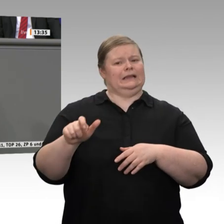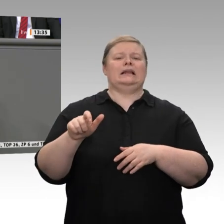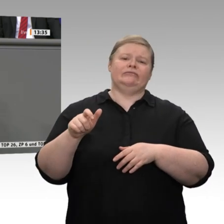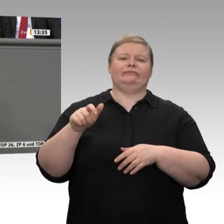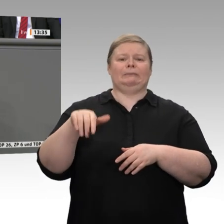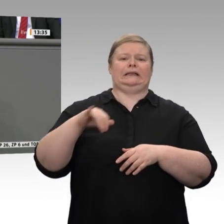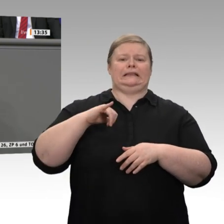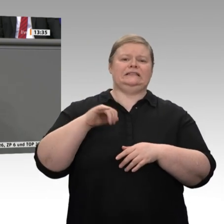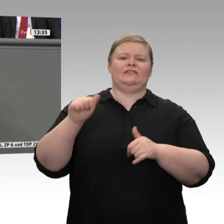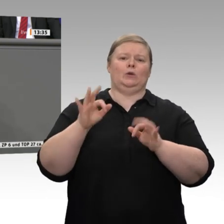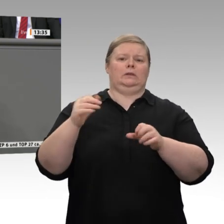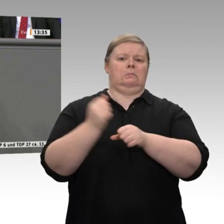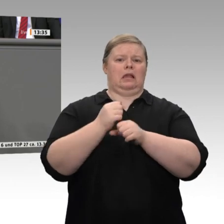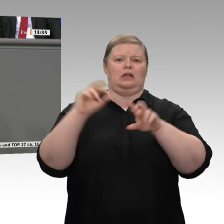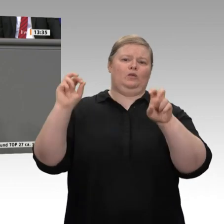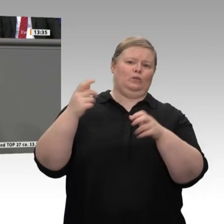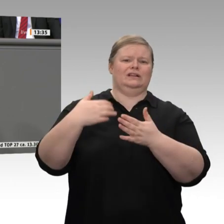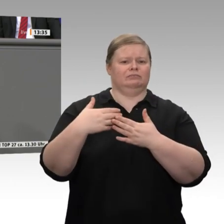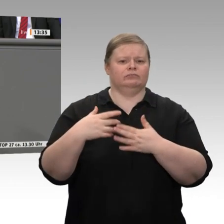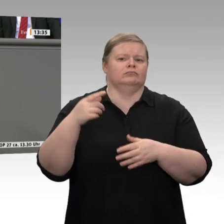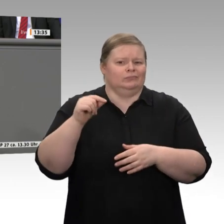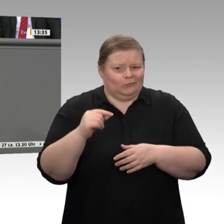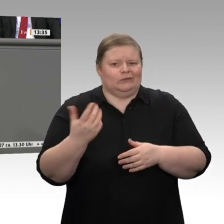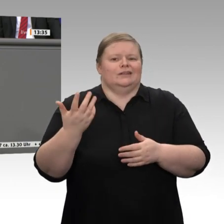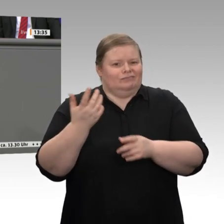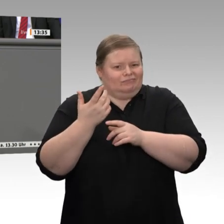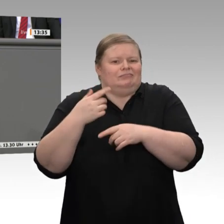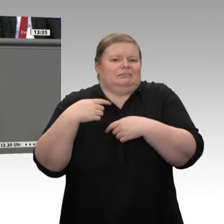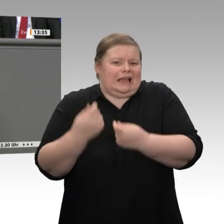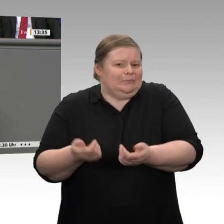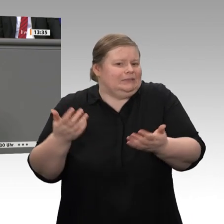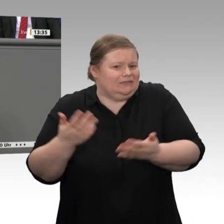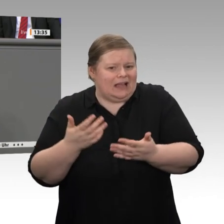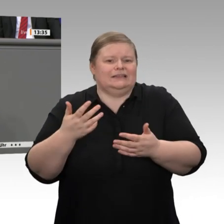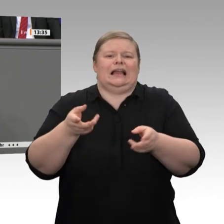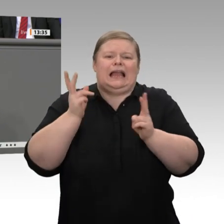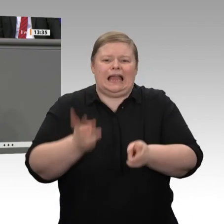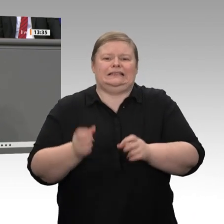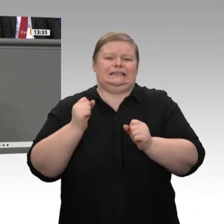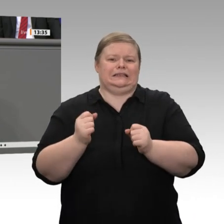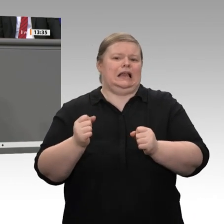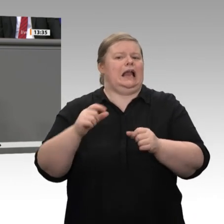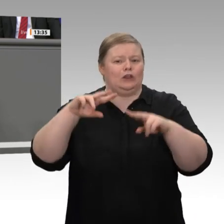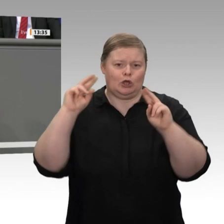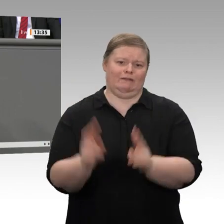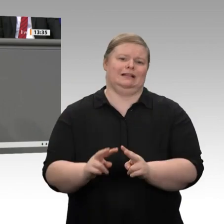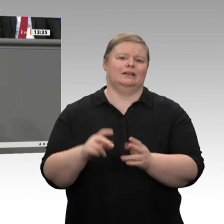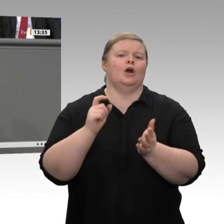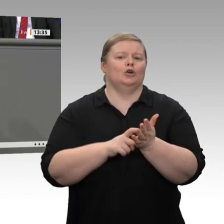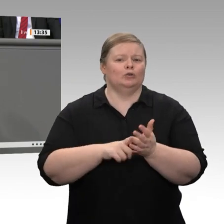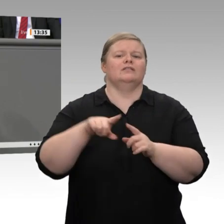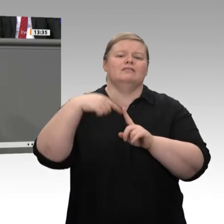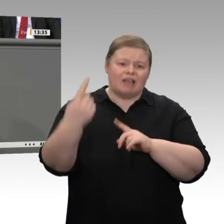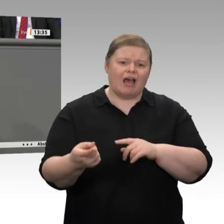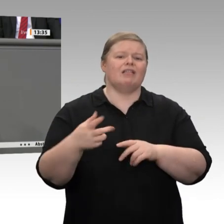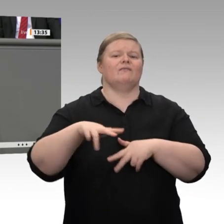werden Verwaltungsverfahren haben, in denen Verwaltungsgerichte in 16 Bundesländern diesen neuen Rechtsbegriff neu auslegen